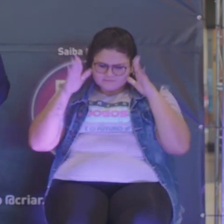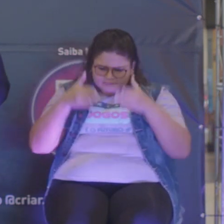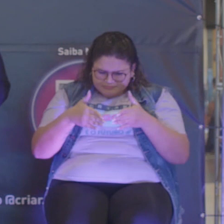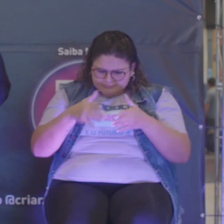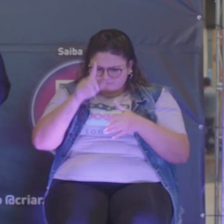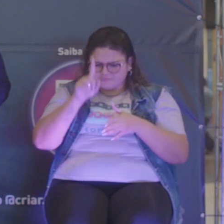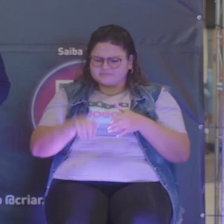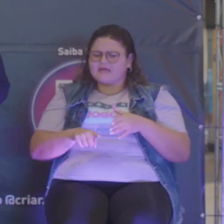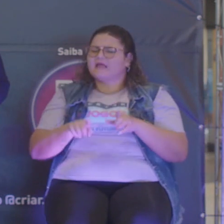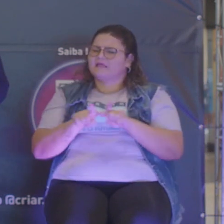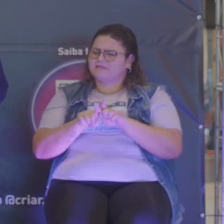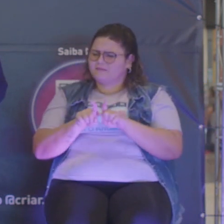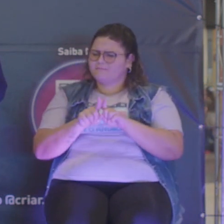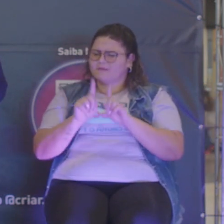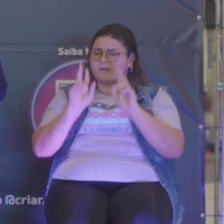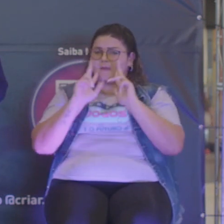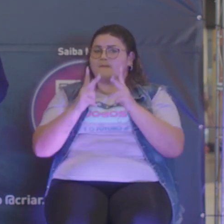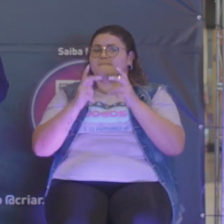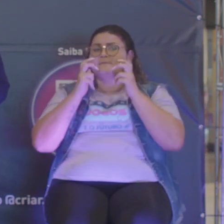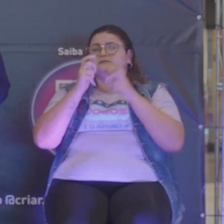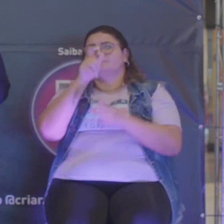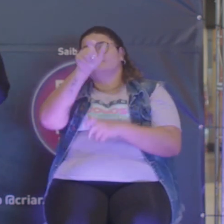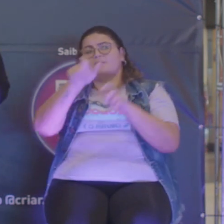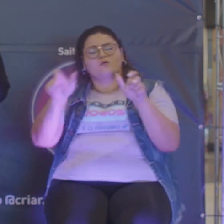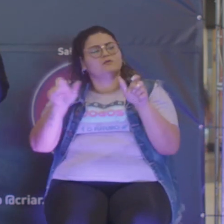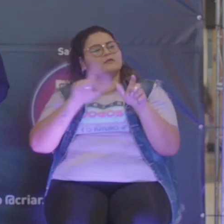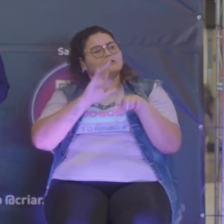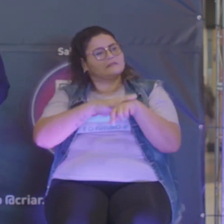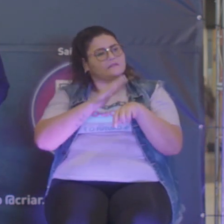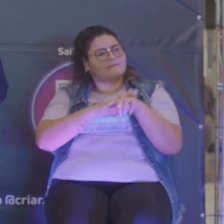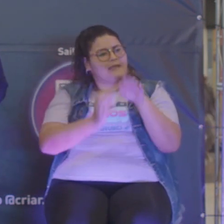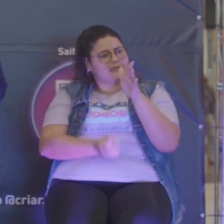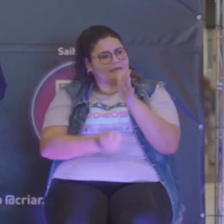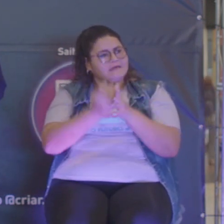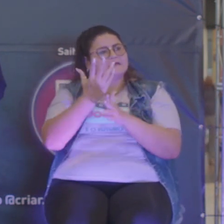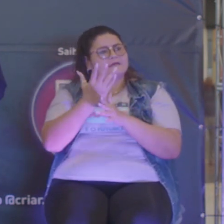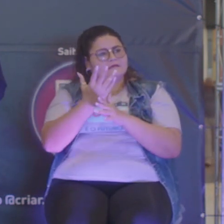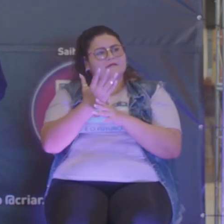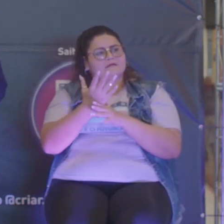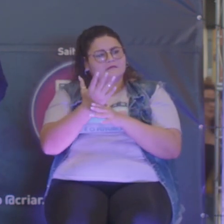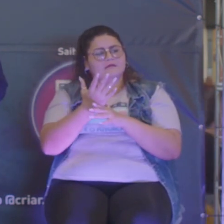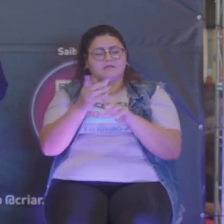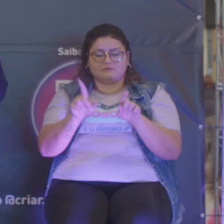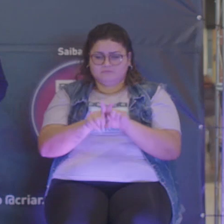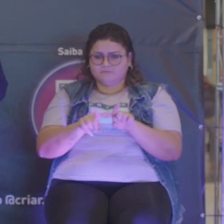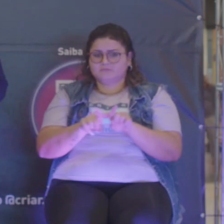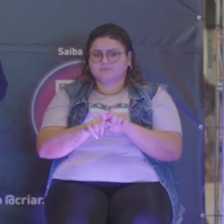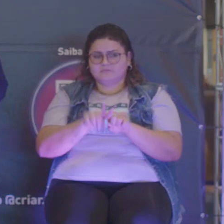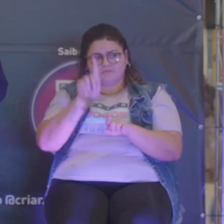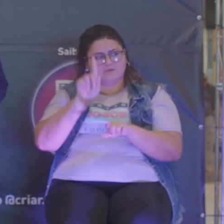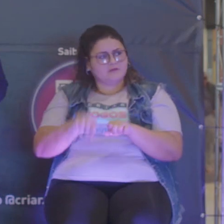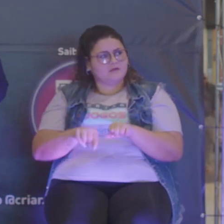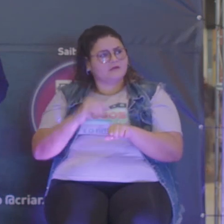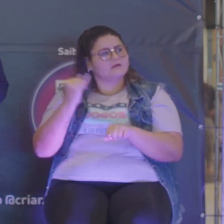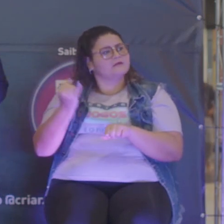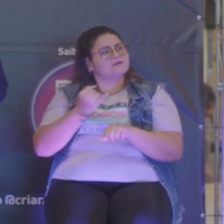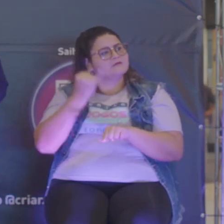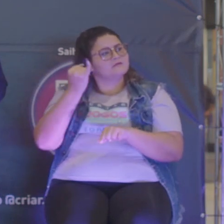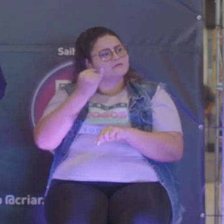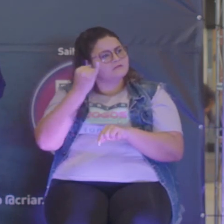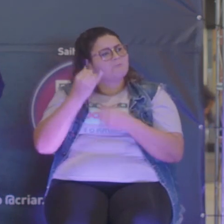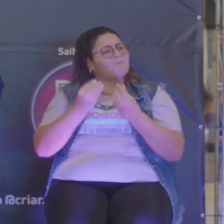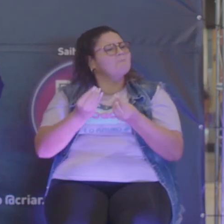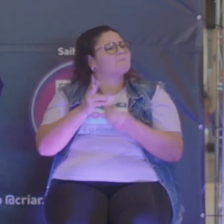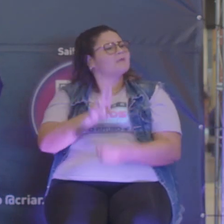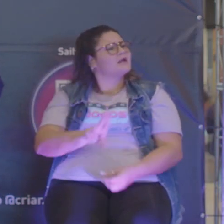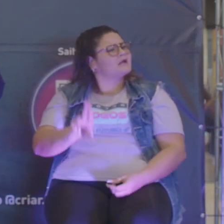exercitar uma nova forma de enxergar o mundo e principalmente criar, né? Acho que na escola a gente tem muito aquela coisa de vou receber conhecimento, para que isso serve?